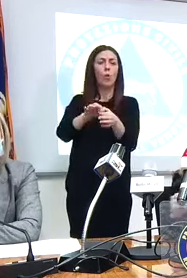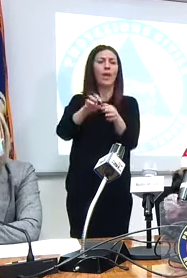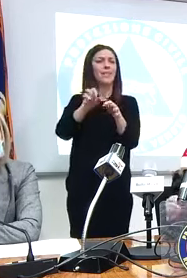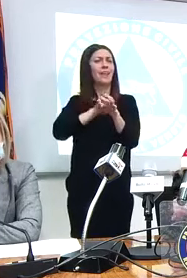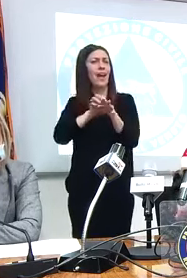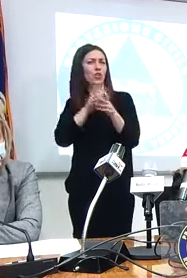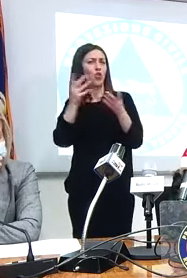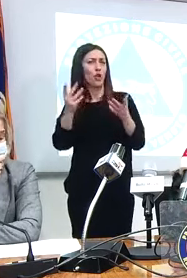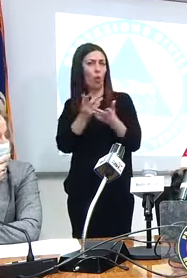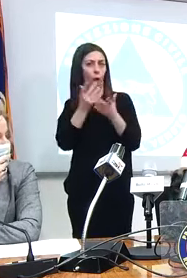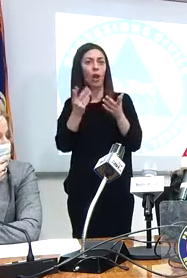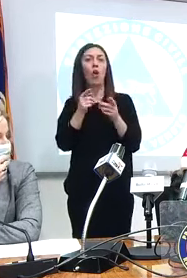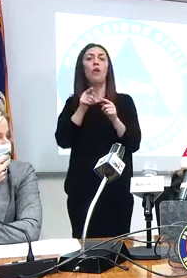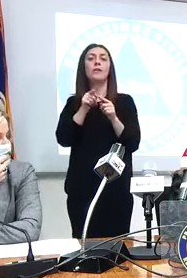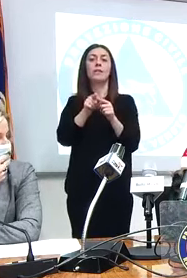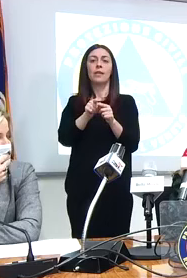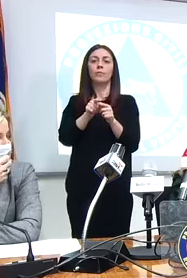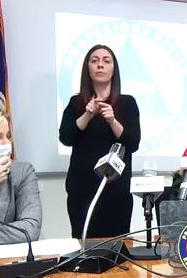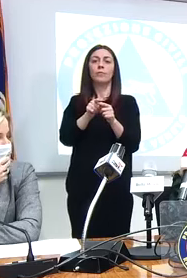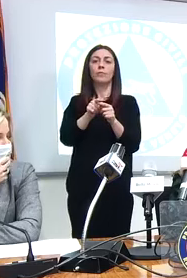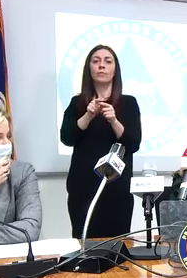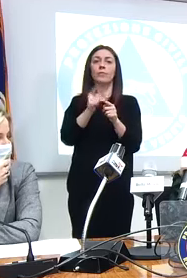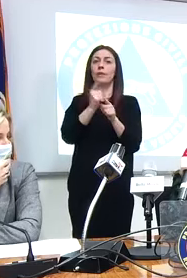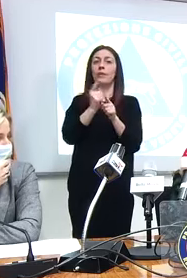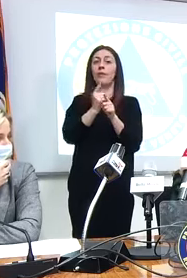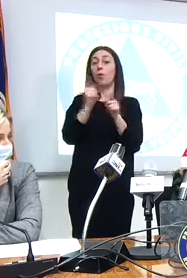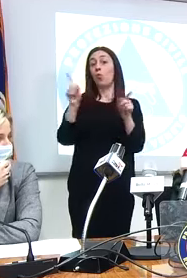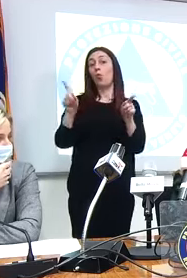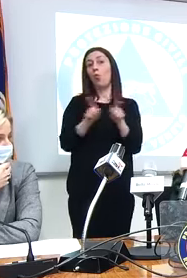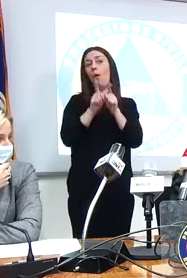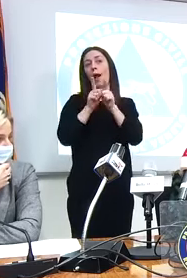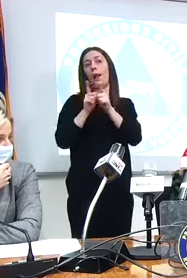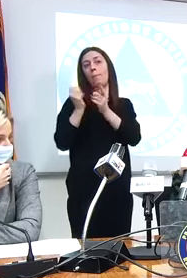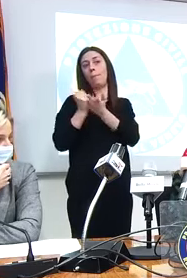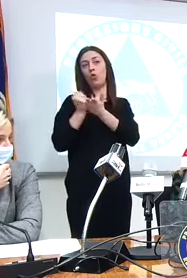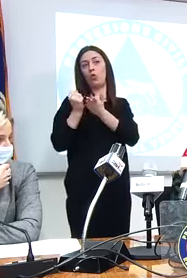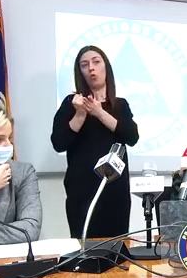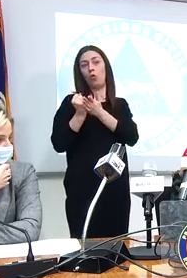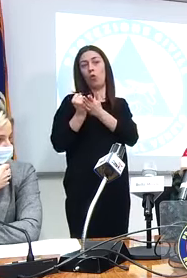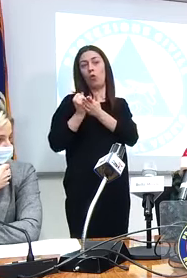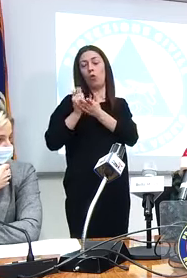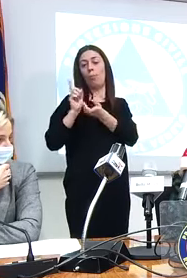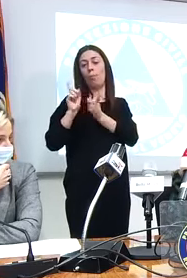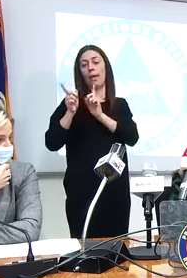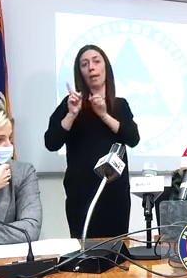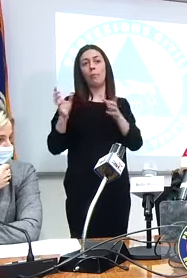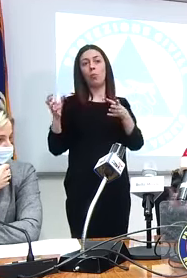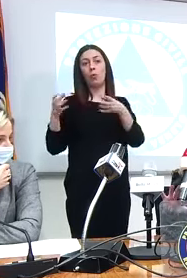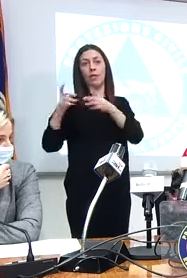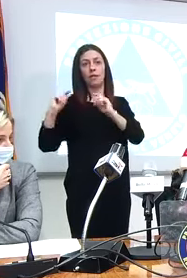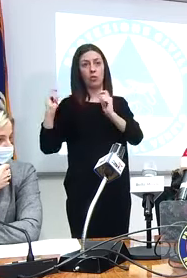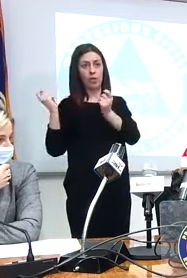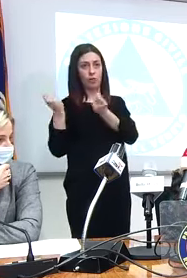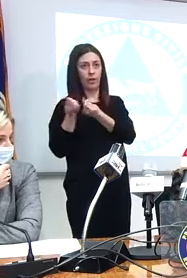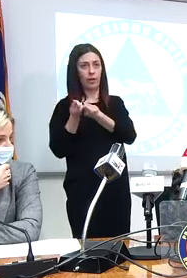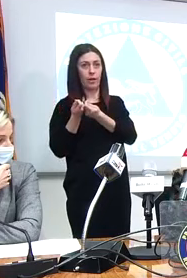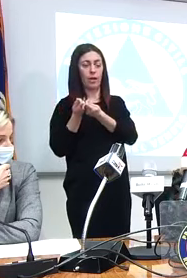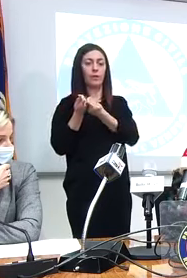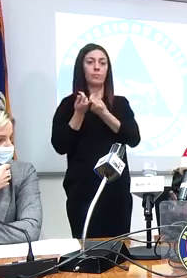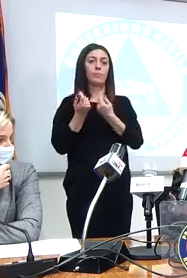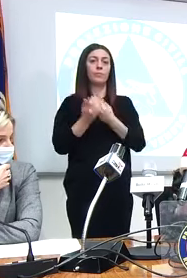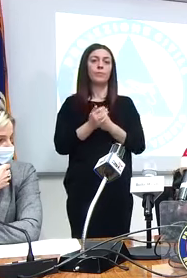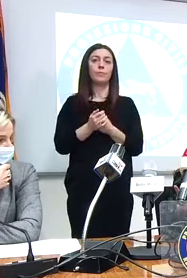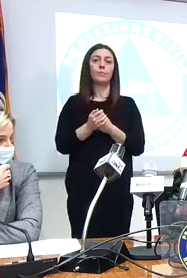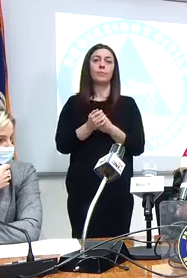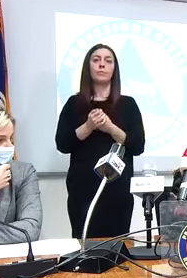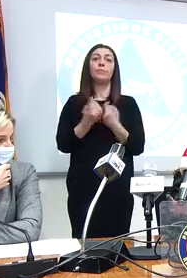quello che noi facciamo per la popolazione generale, quindi in tutte le sue declinazioni. Quindi questo è l'altro. È chiaro che anche